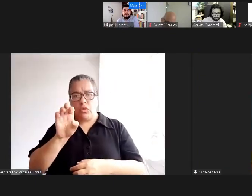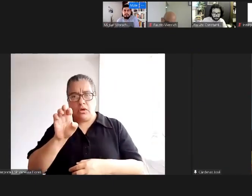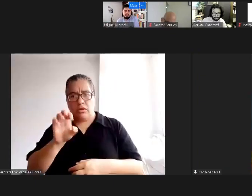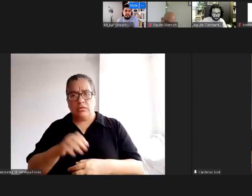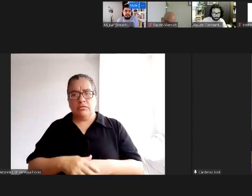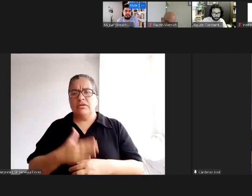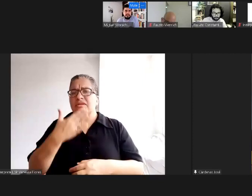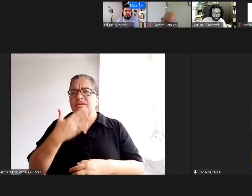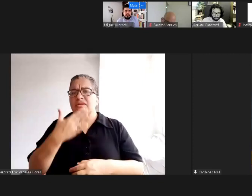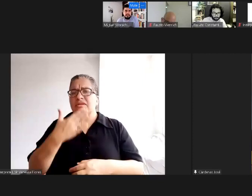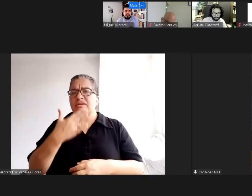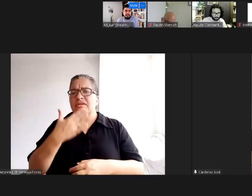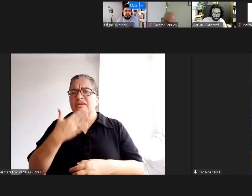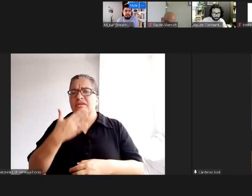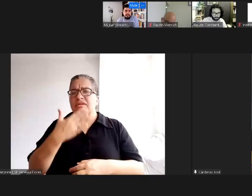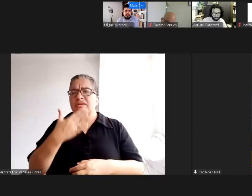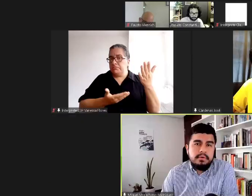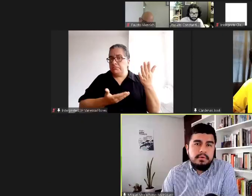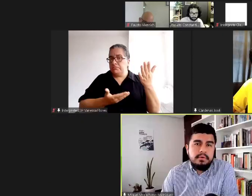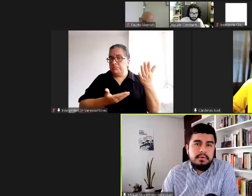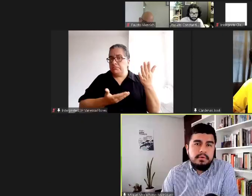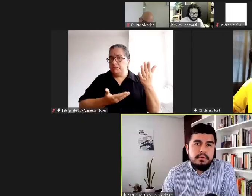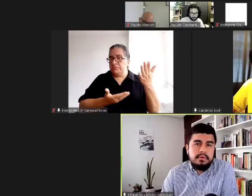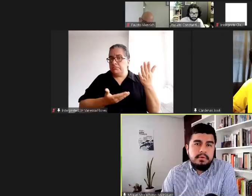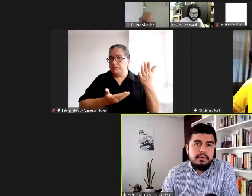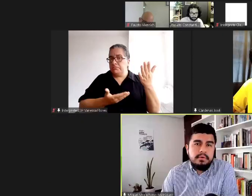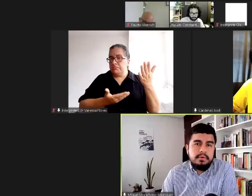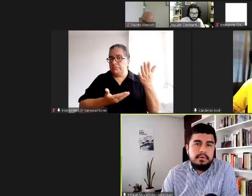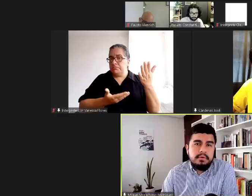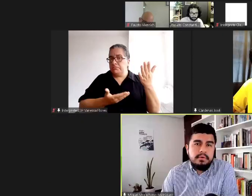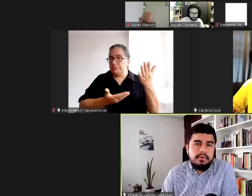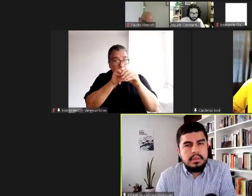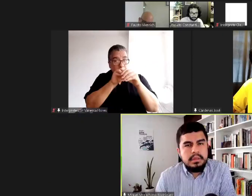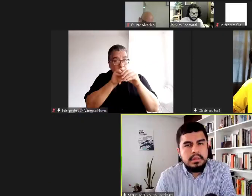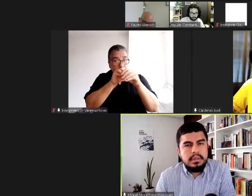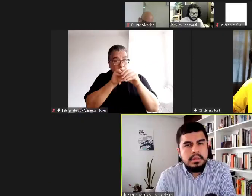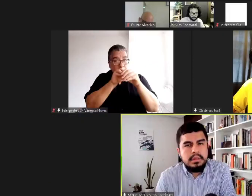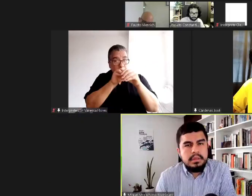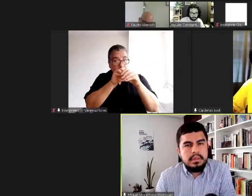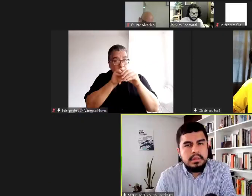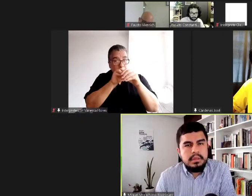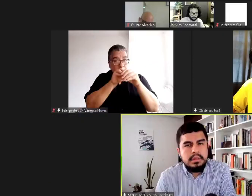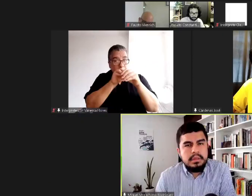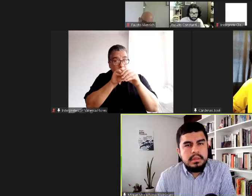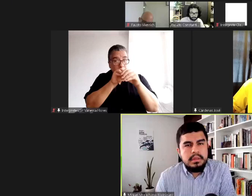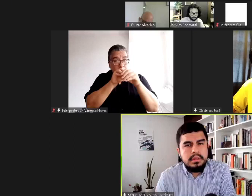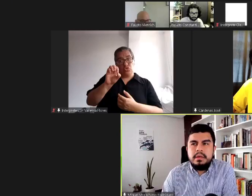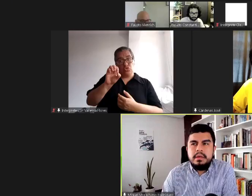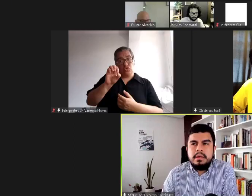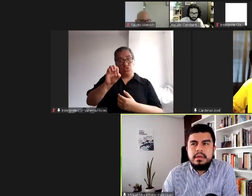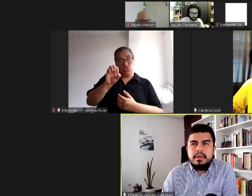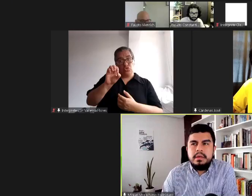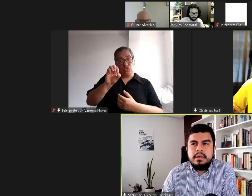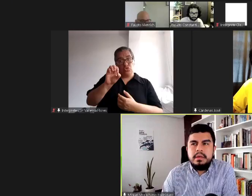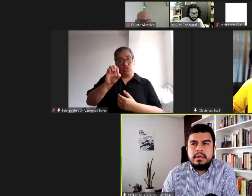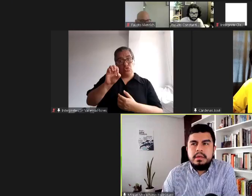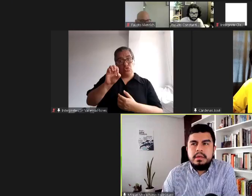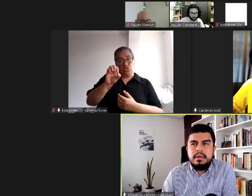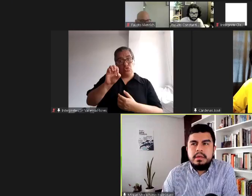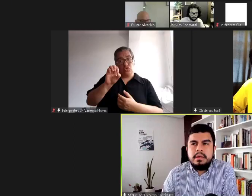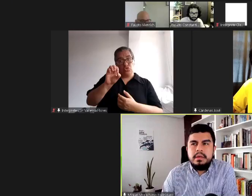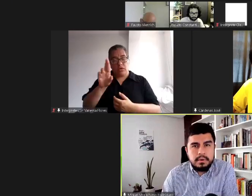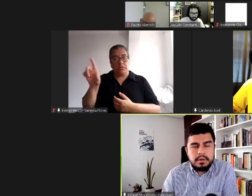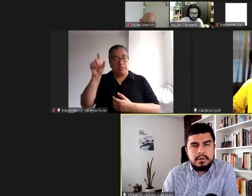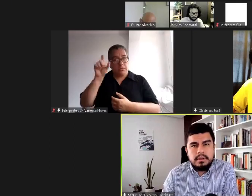sea, el software también es una forma de obra protegida por derechos de autor, y por ende el creador de